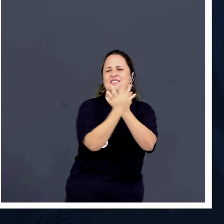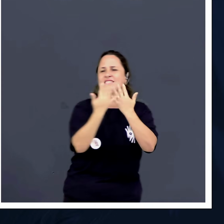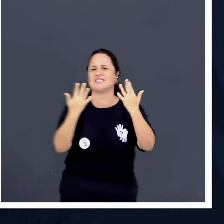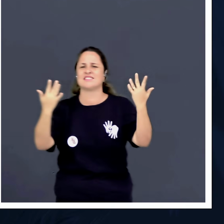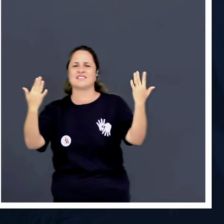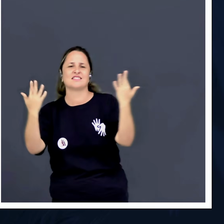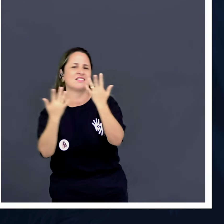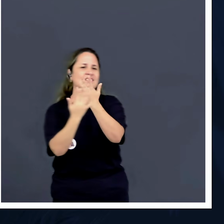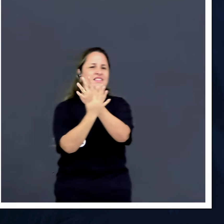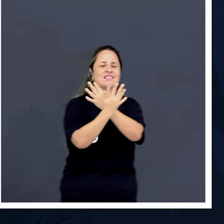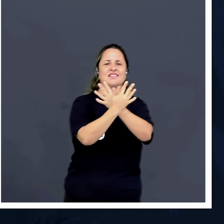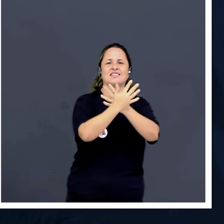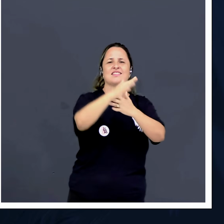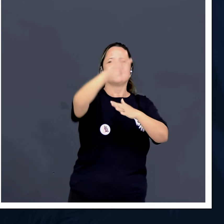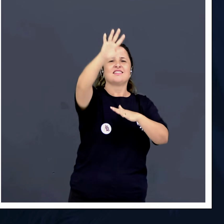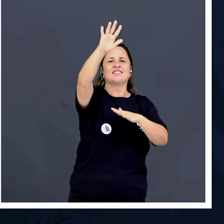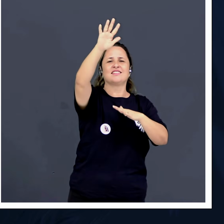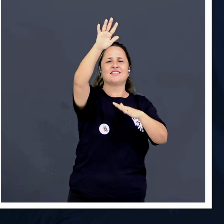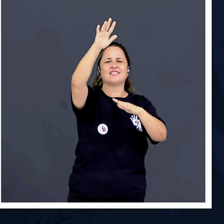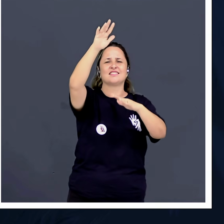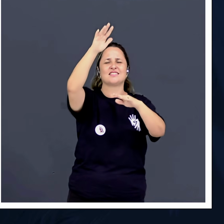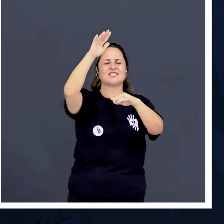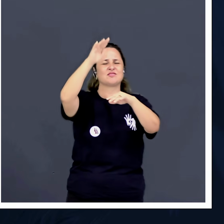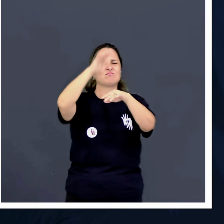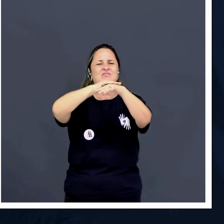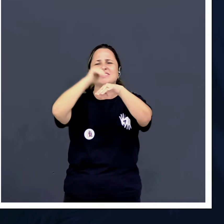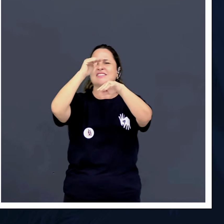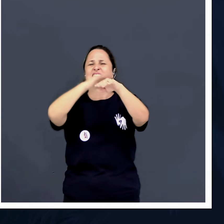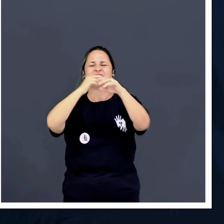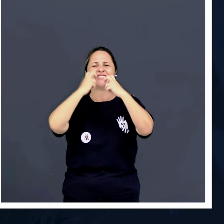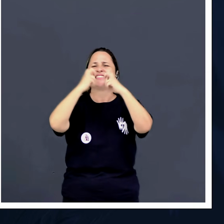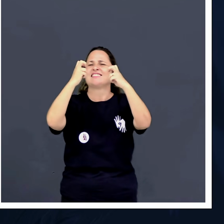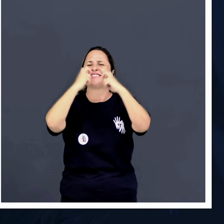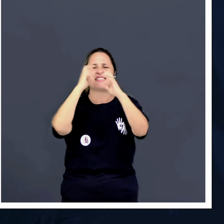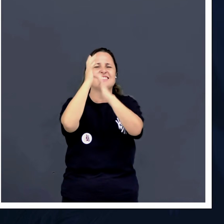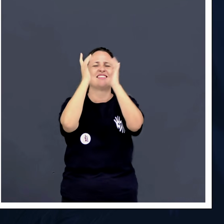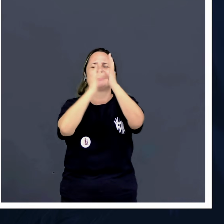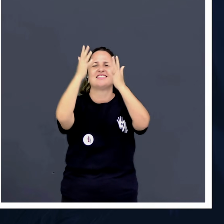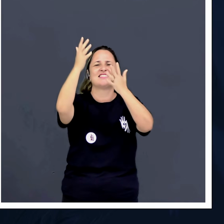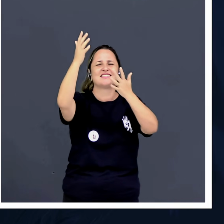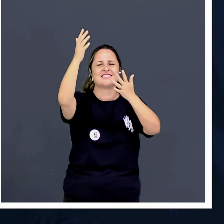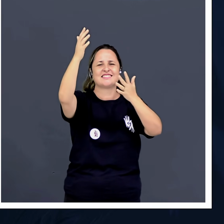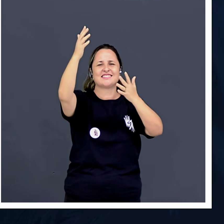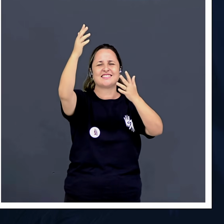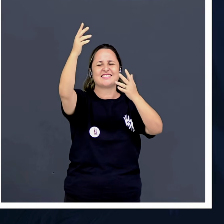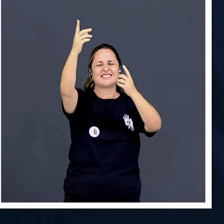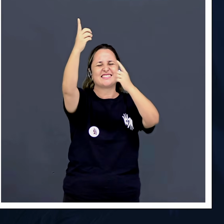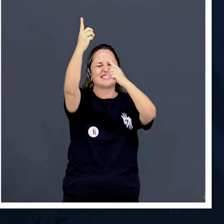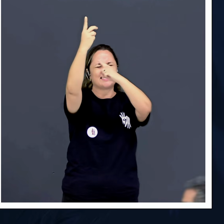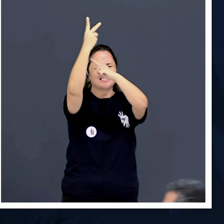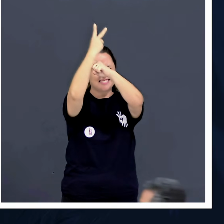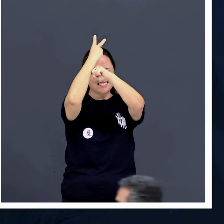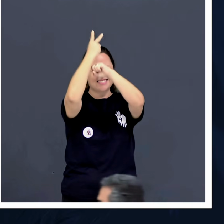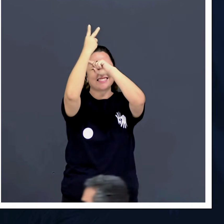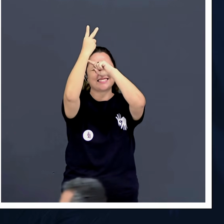Na multidão eu clamo Teu